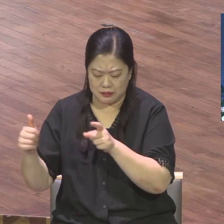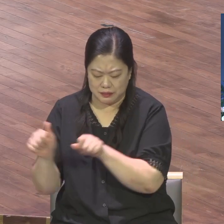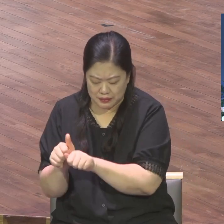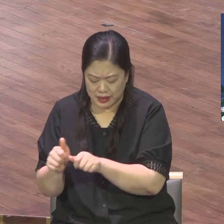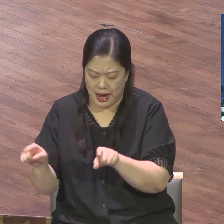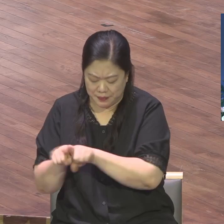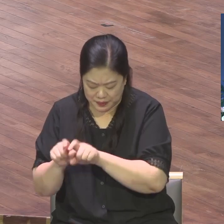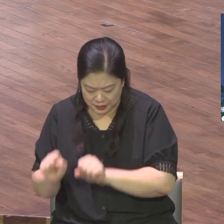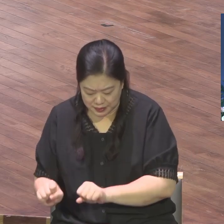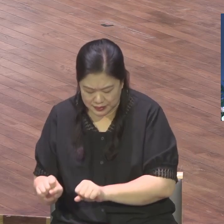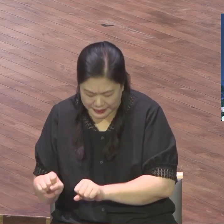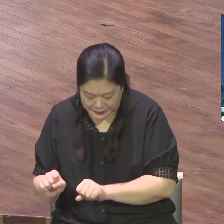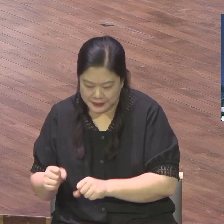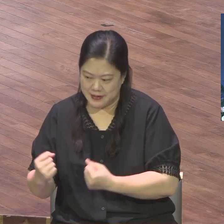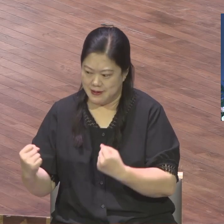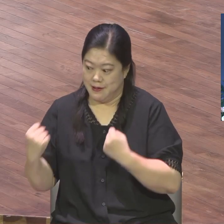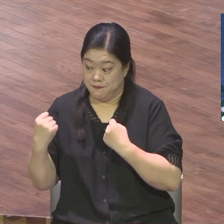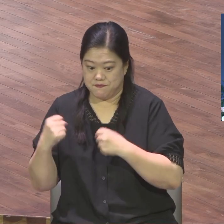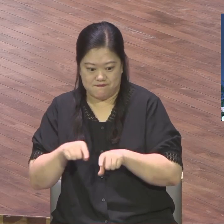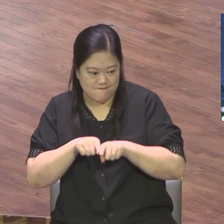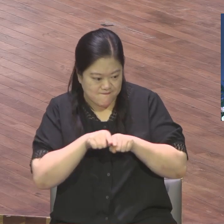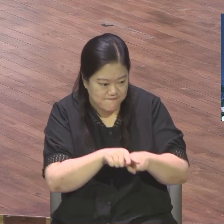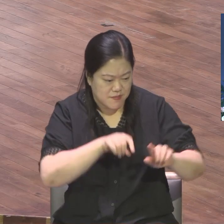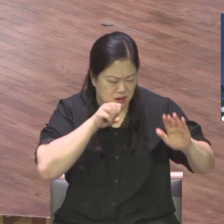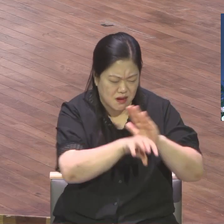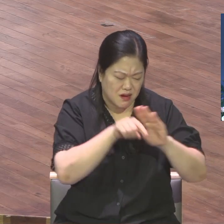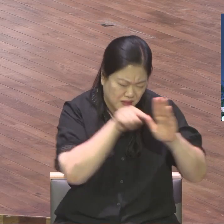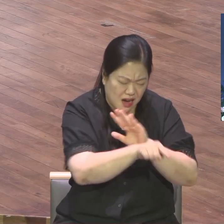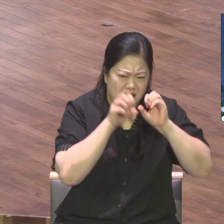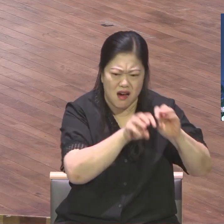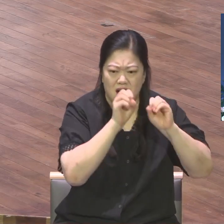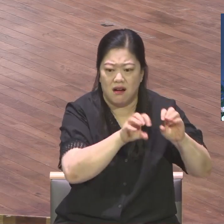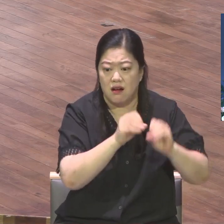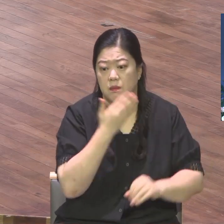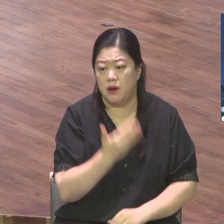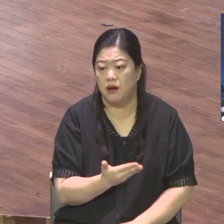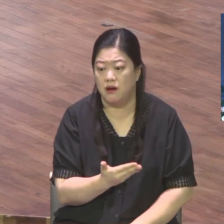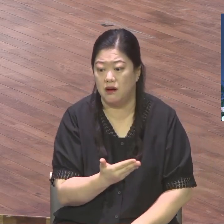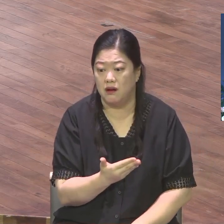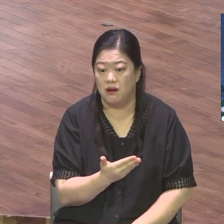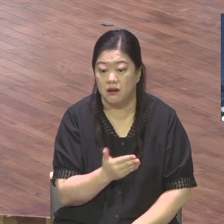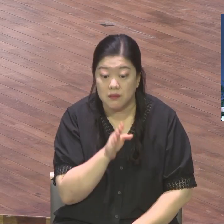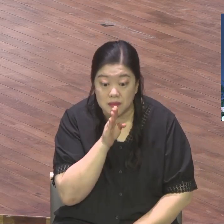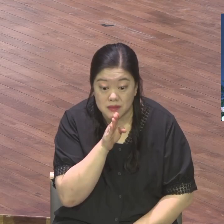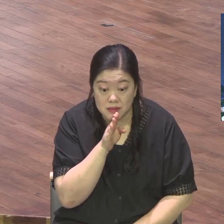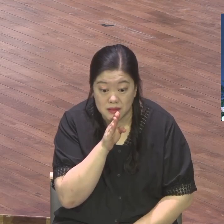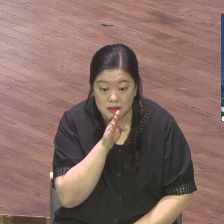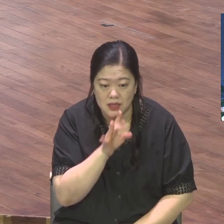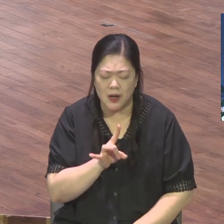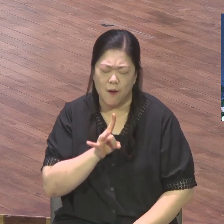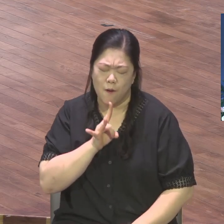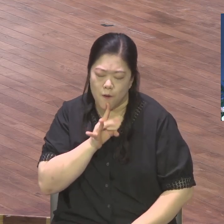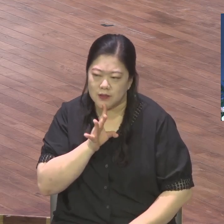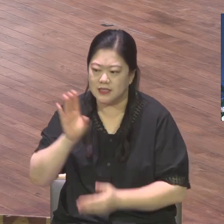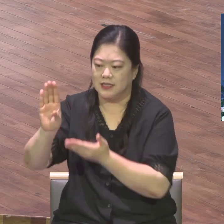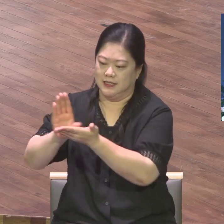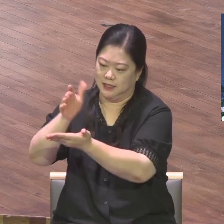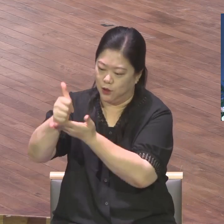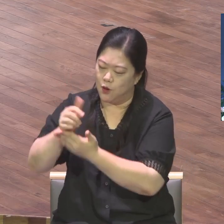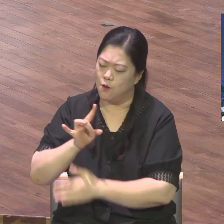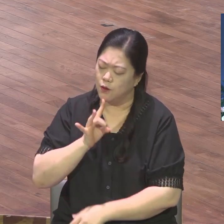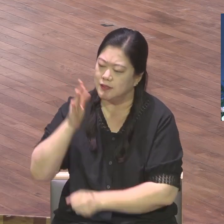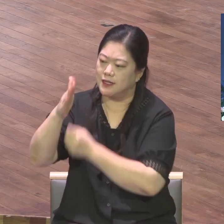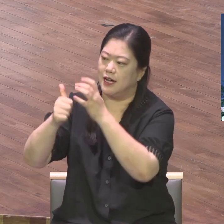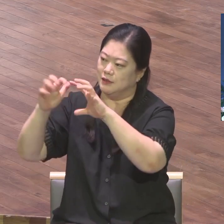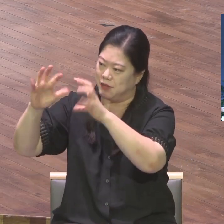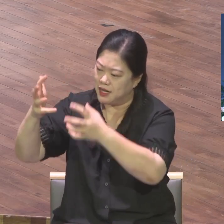성령의 능력을 힘입어서 이들은 현장을 정복해 나갑니다. 오직 그리스도, 오직 하나님 나라, 오직 성령